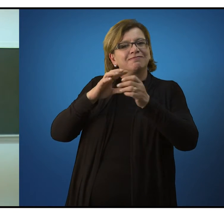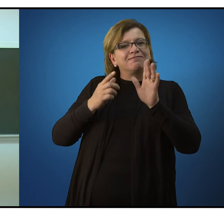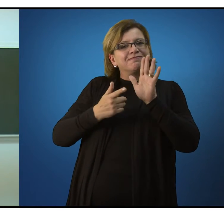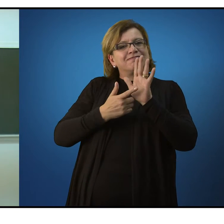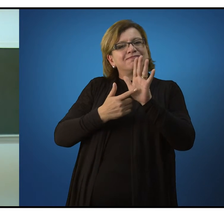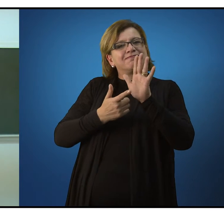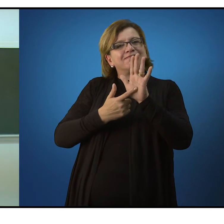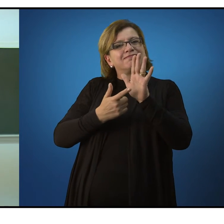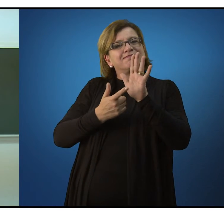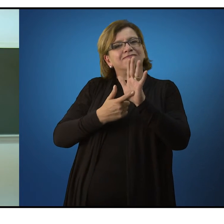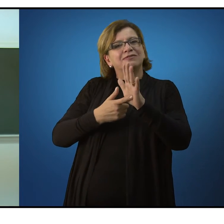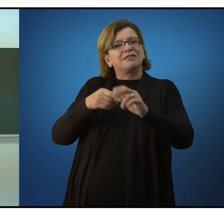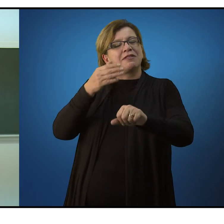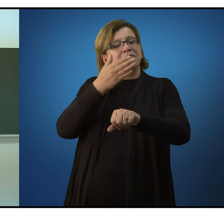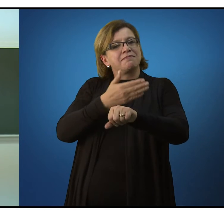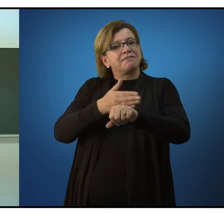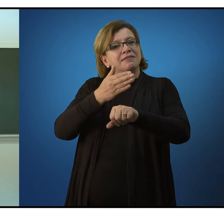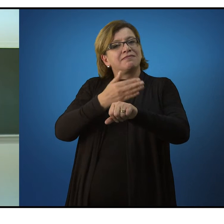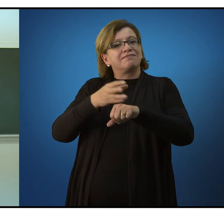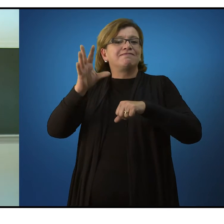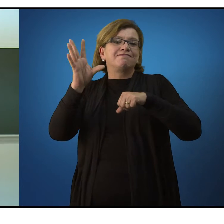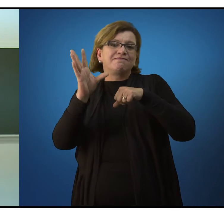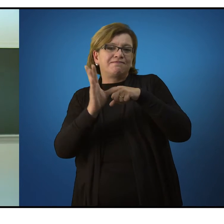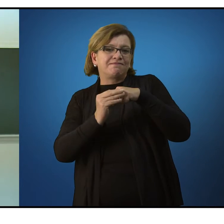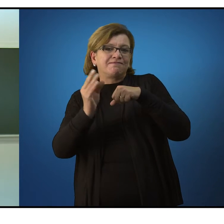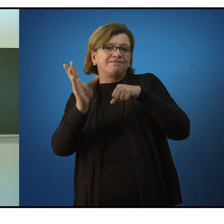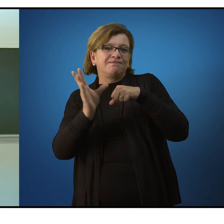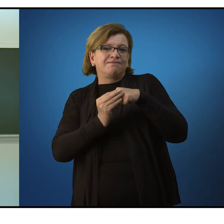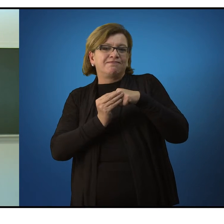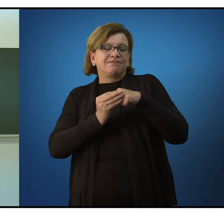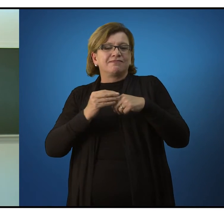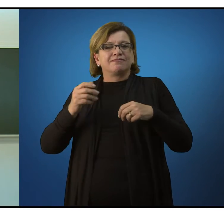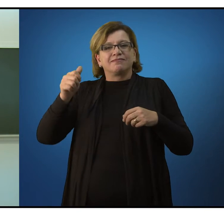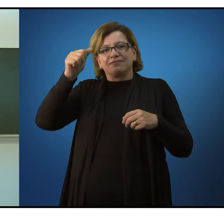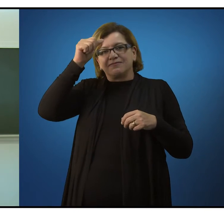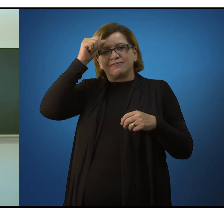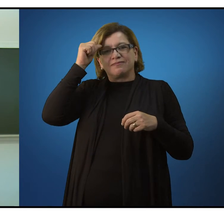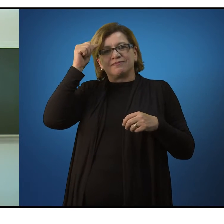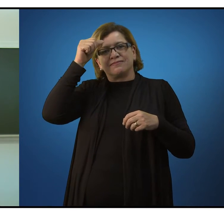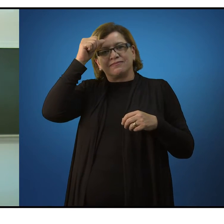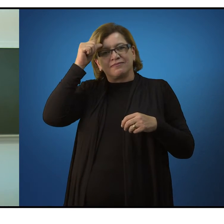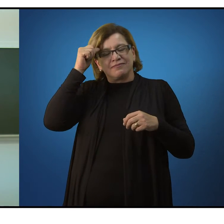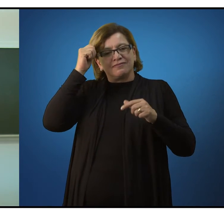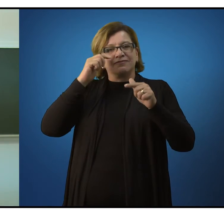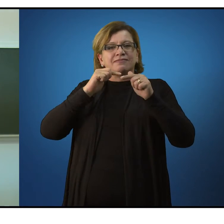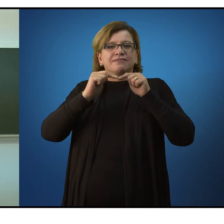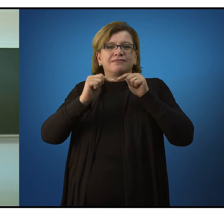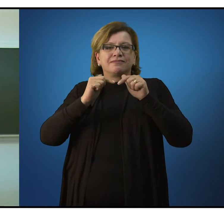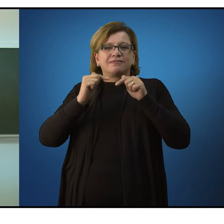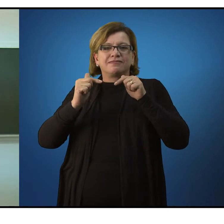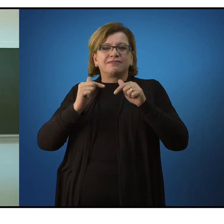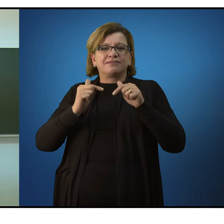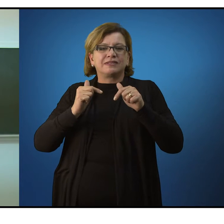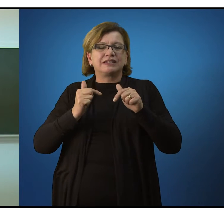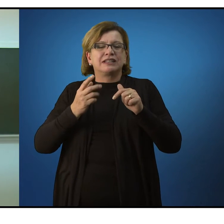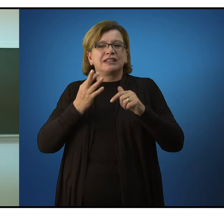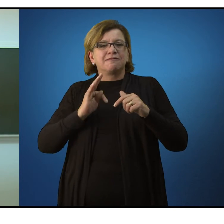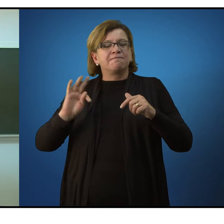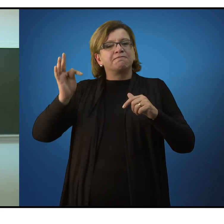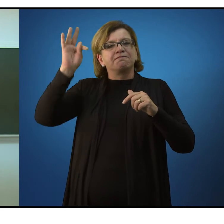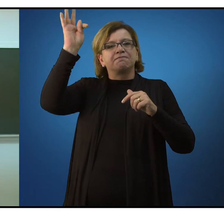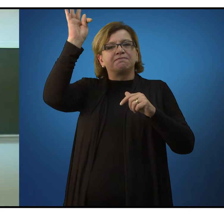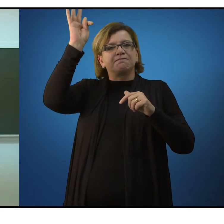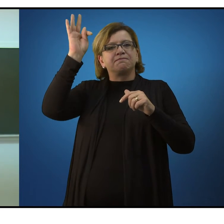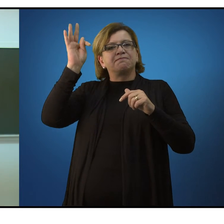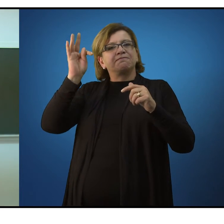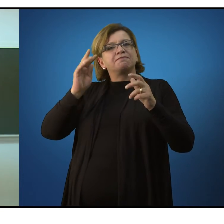demarcar agora uma praticidade de conhecimento, ou seja, o Aristóteles vai trabalhar com dentro do aspecto teórico,